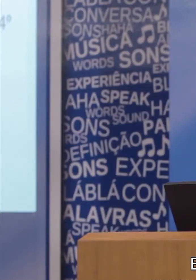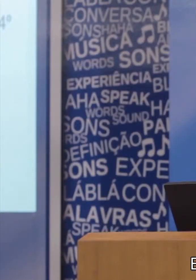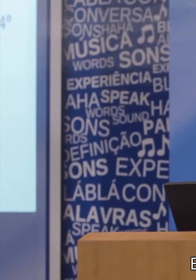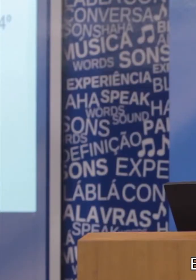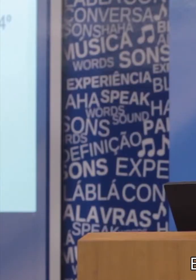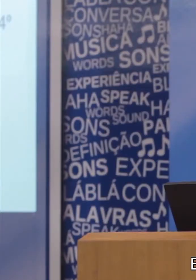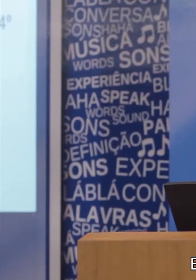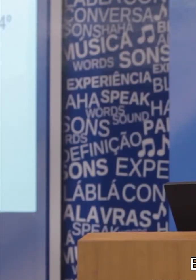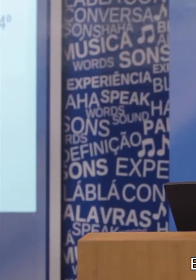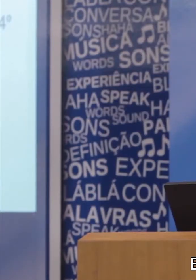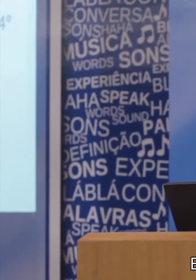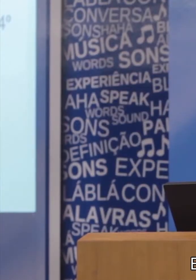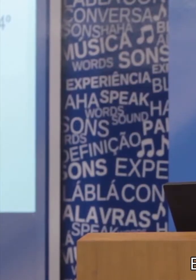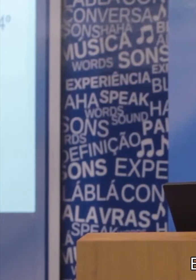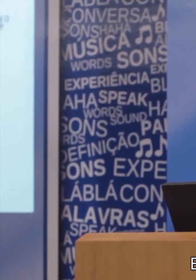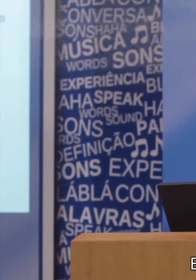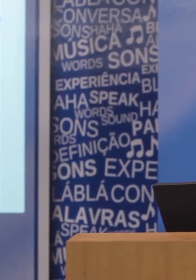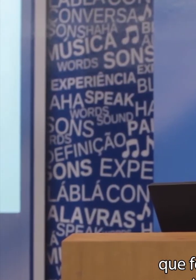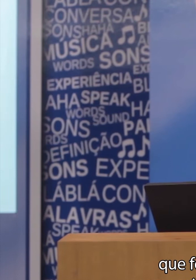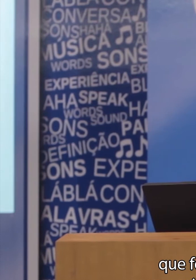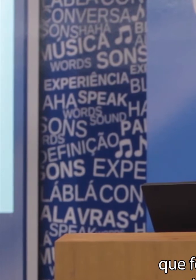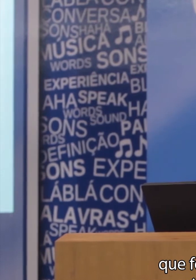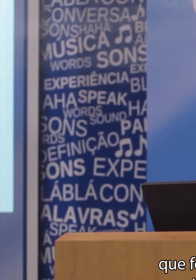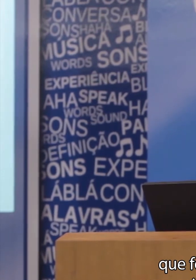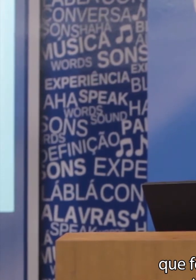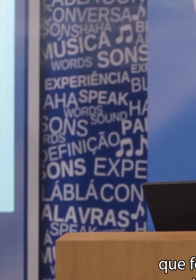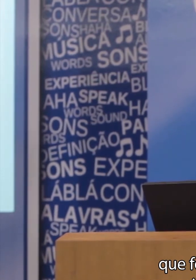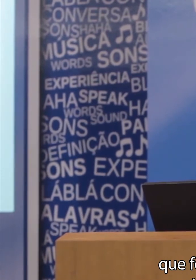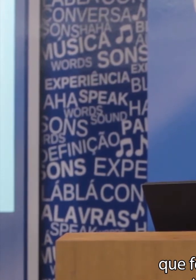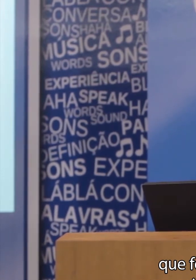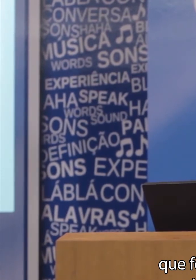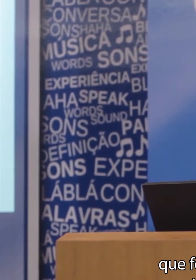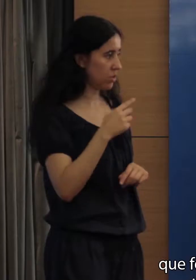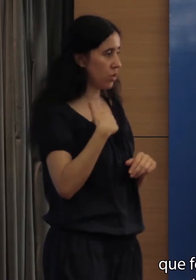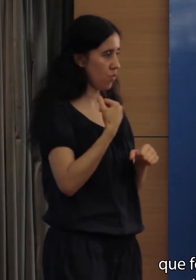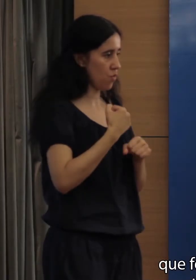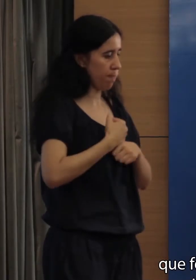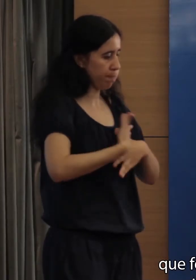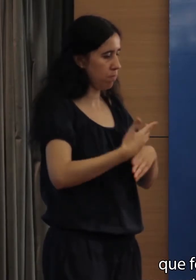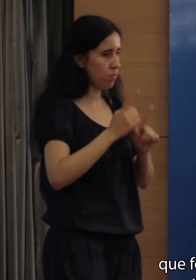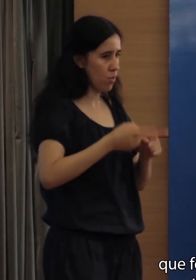um pouco, vou voltar um bocado atrás, a 1983, que foi praticamente quando eu comecei a minha atividade,